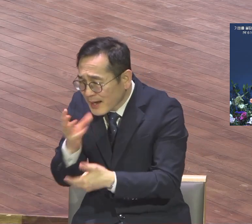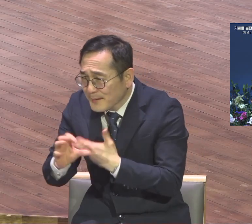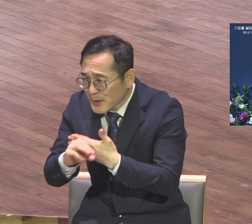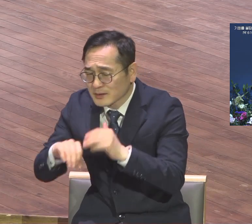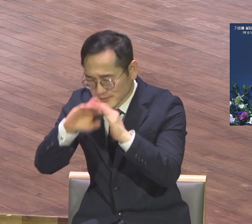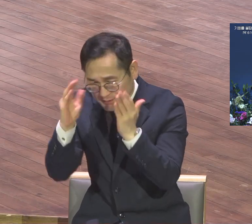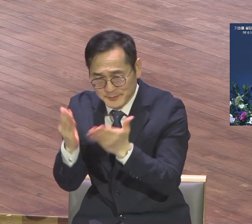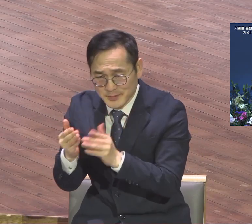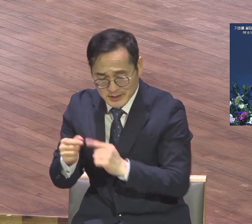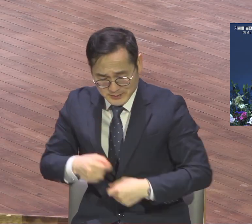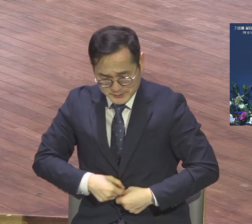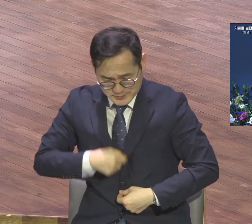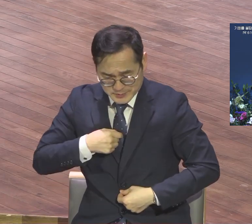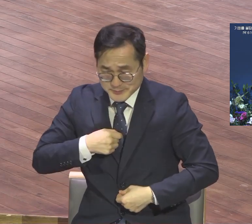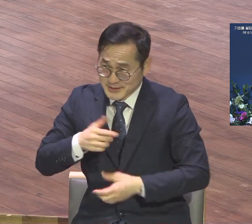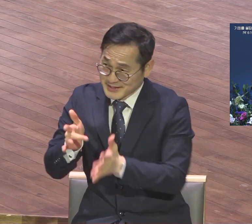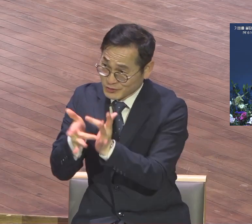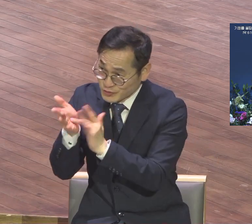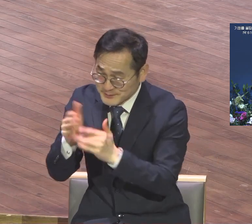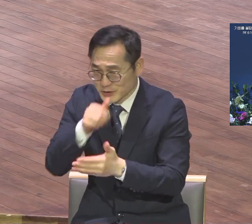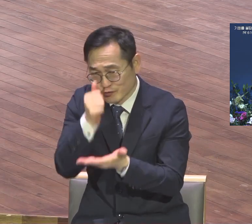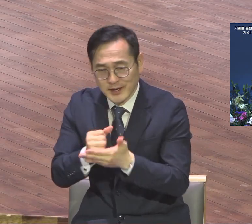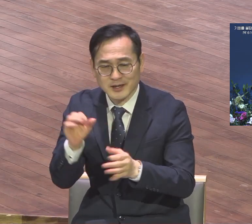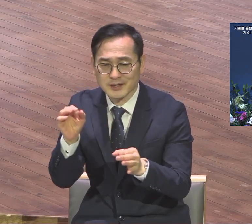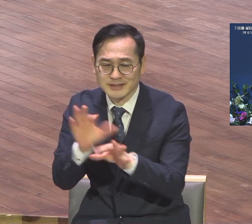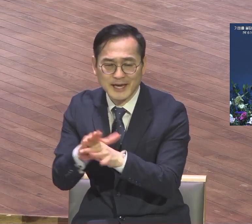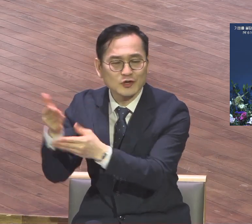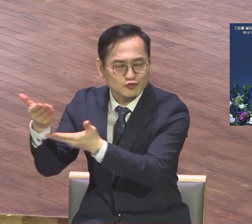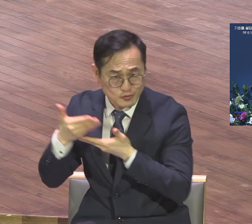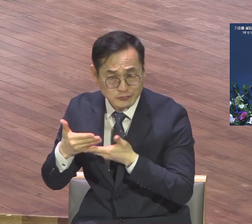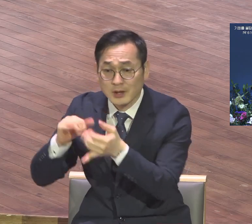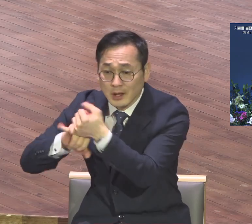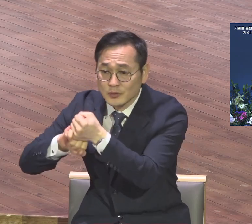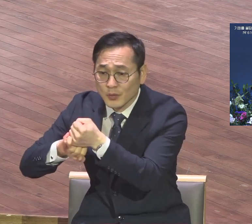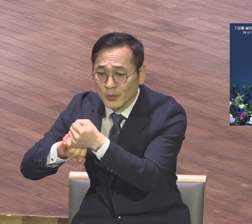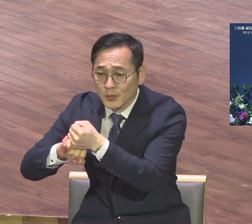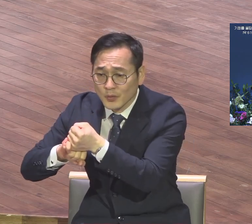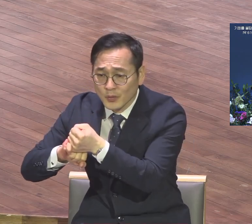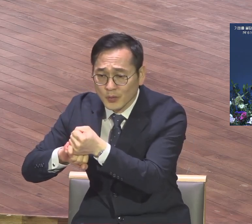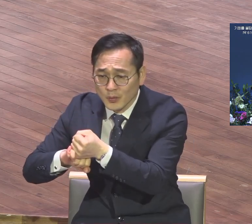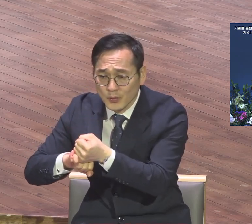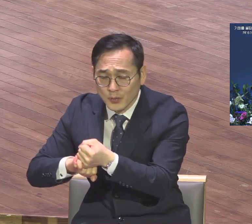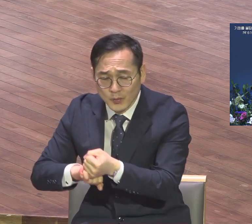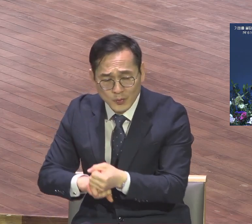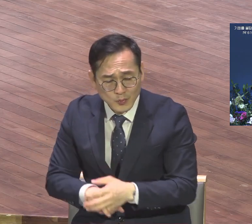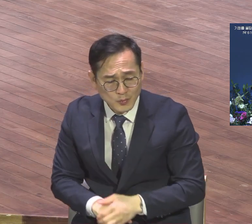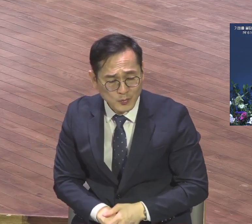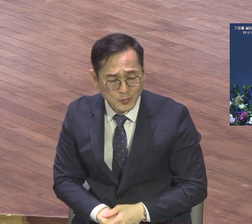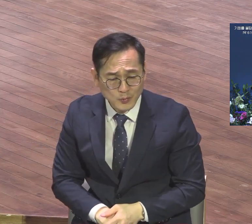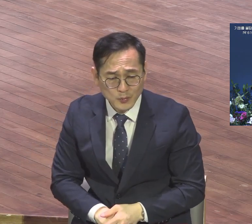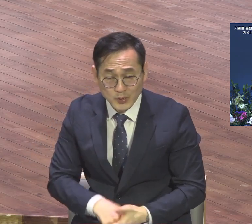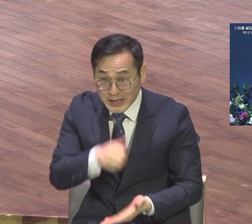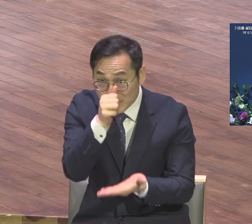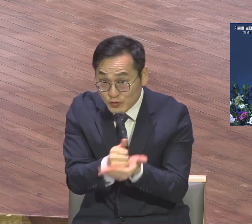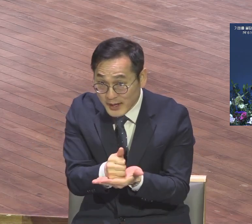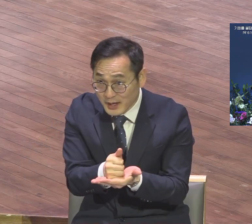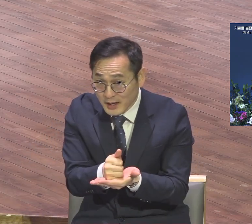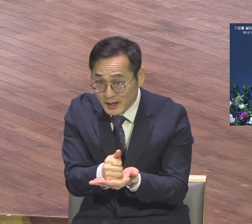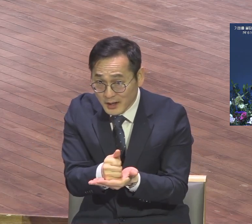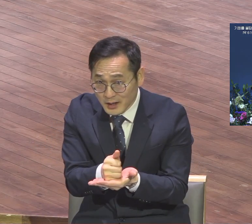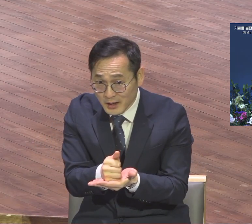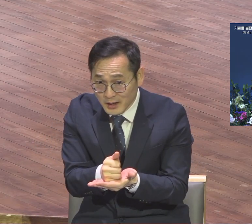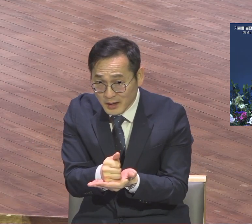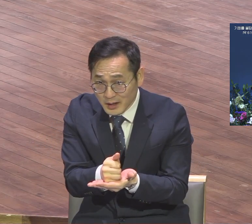사시며. 그래서 재앙이 없다는 게 예수를 믿는 사람의 차이가 그거예요. 그러니까 죄에 대한 대가가 없어.